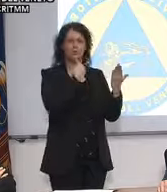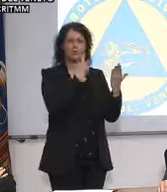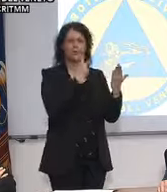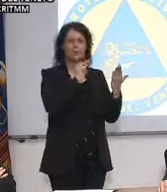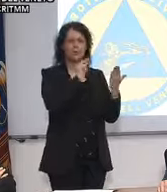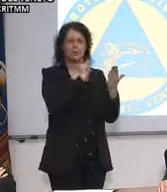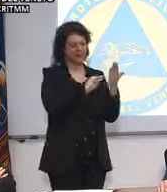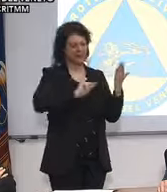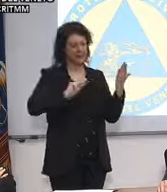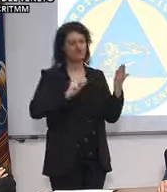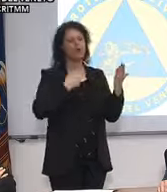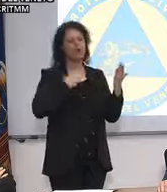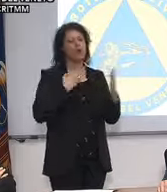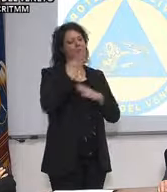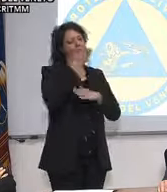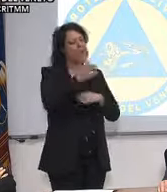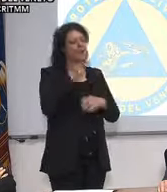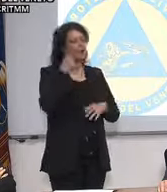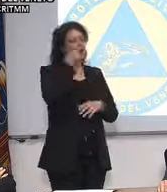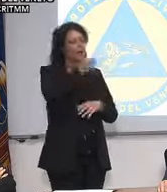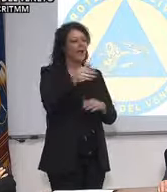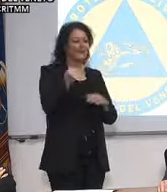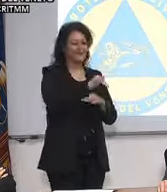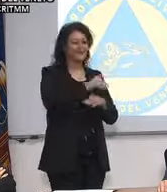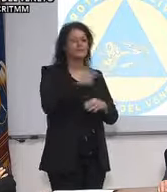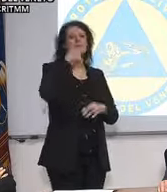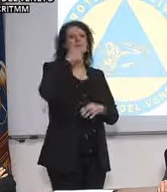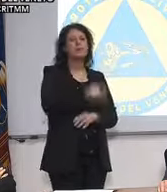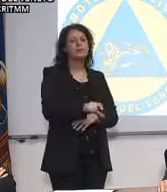da l'indirizzo